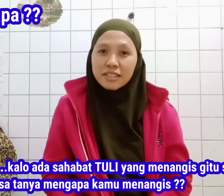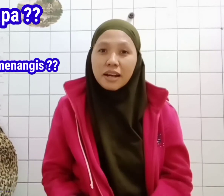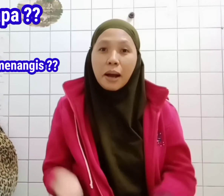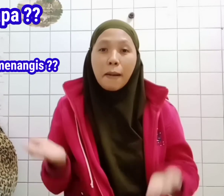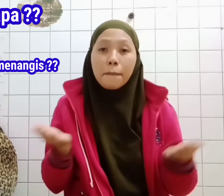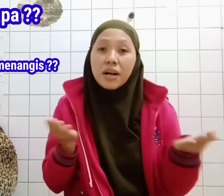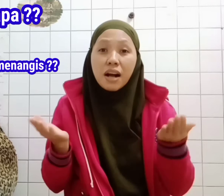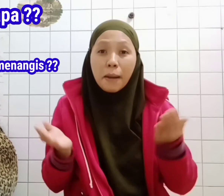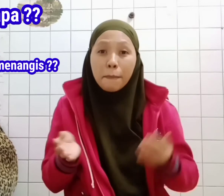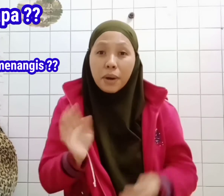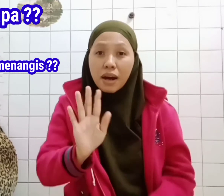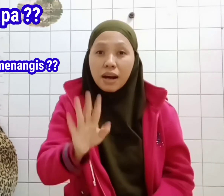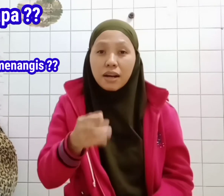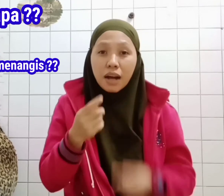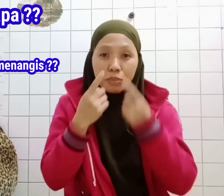tanya, mengapa kamu